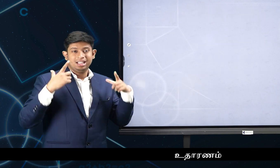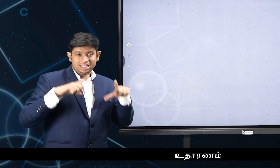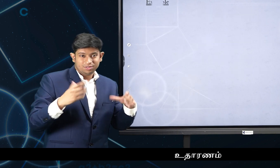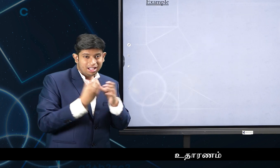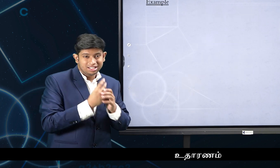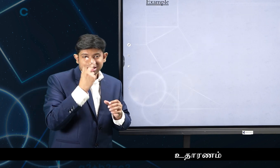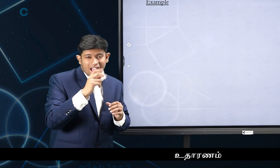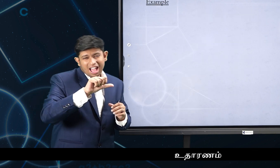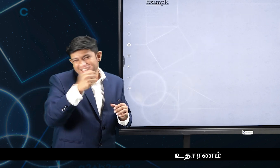உதாரணம்: